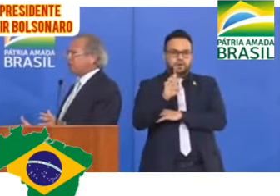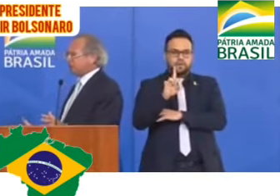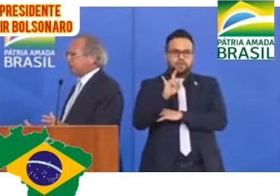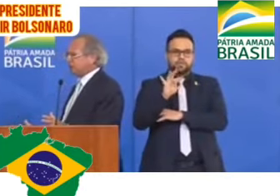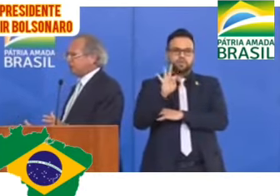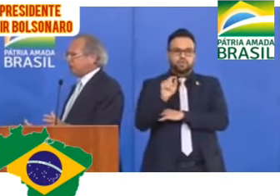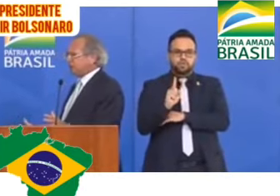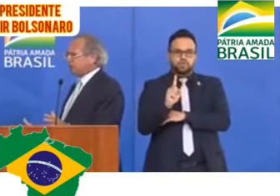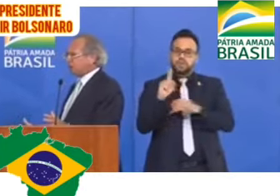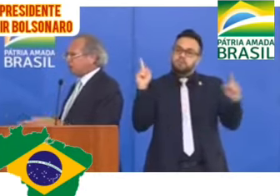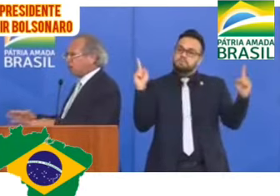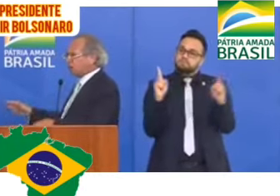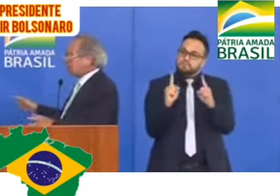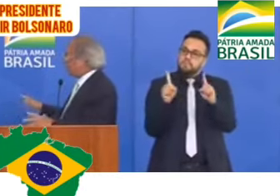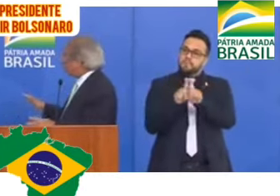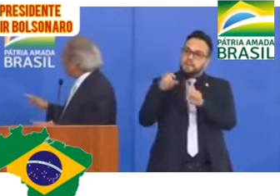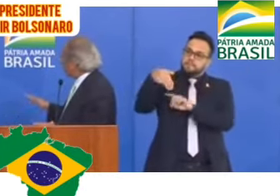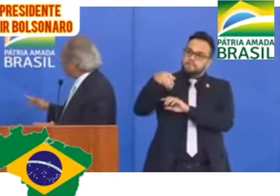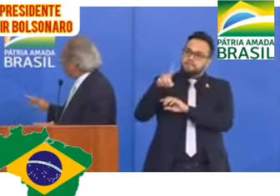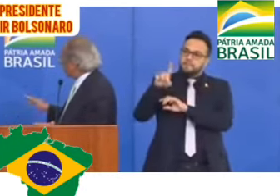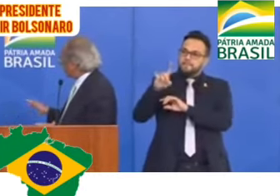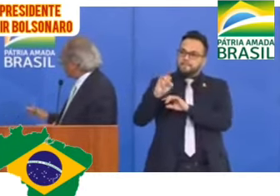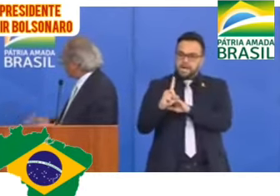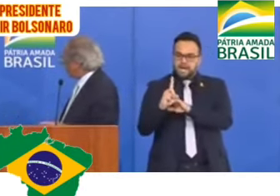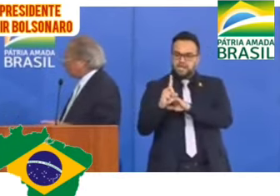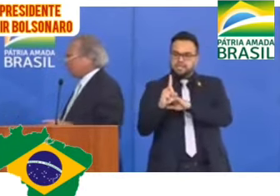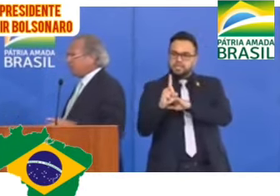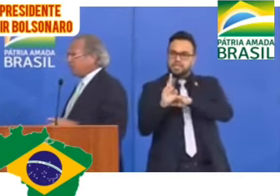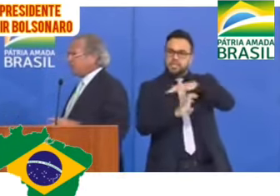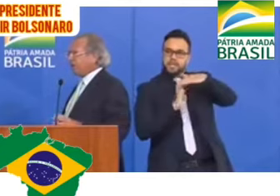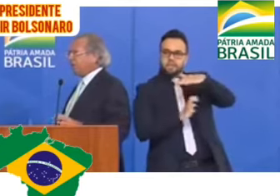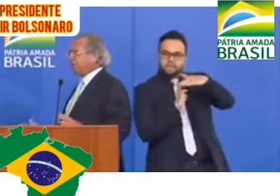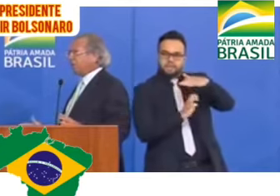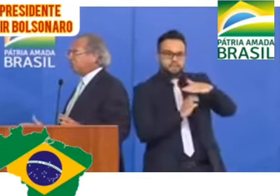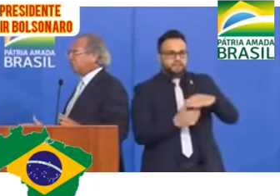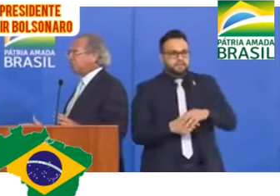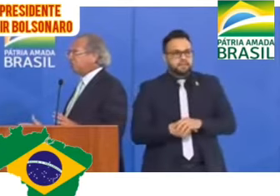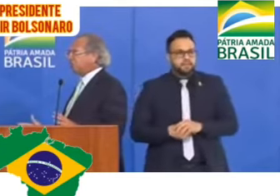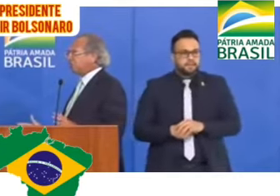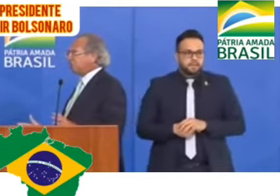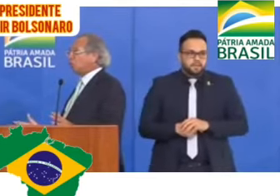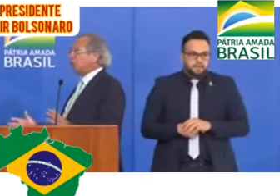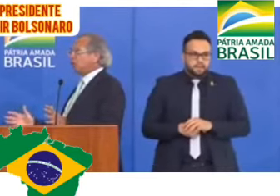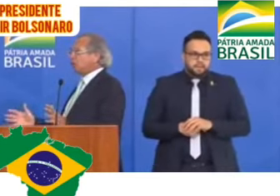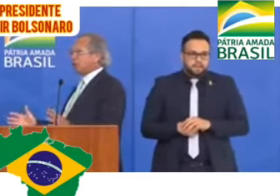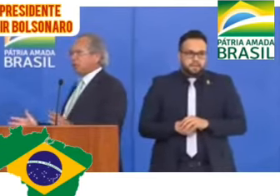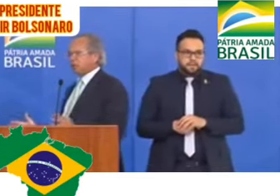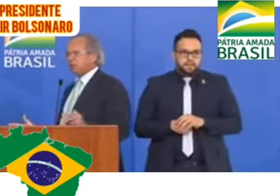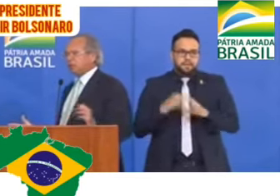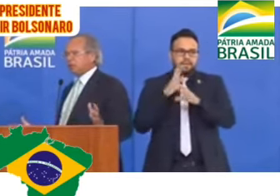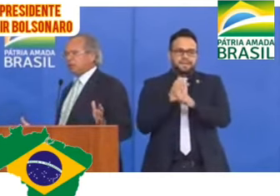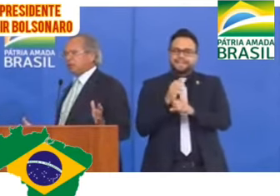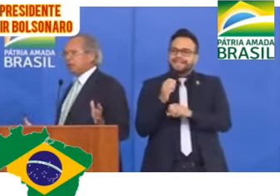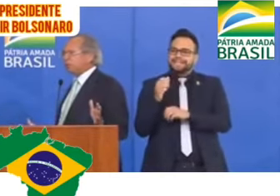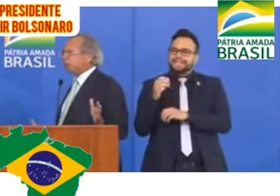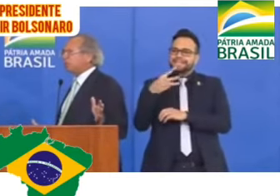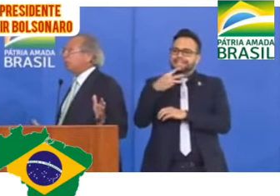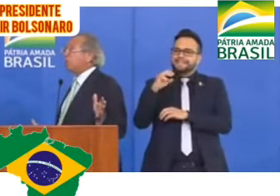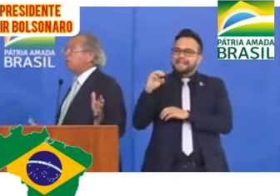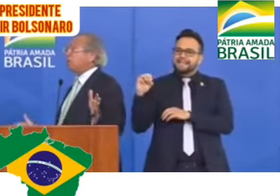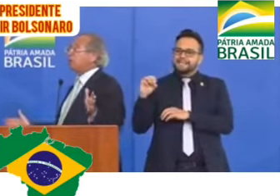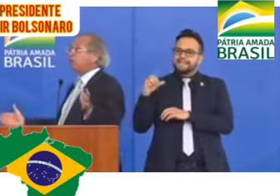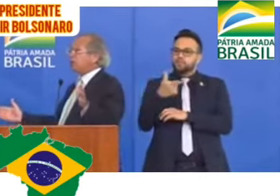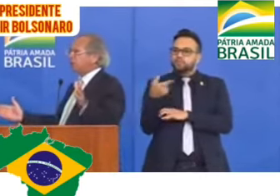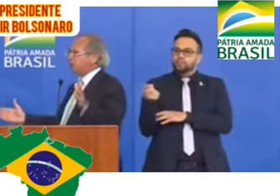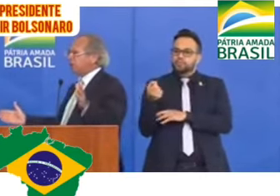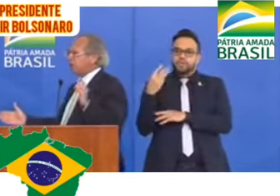pequenas e médias empresas. O estoque é em torno de 600 bilhões e vem aí entre 200 e 300 bilhões nesses próximos